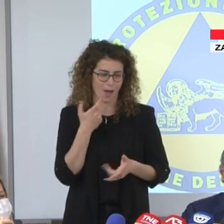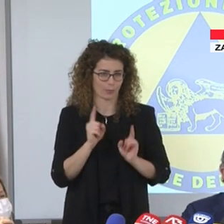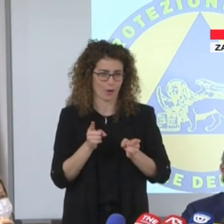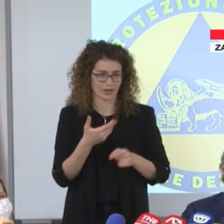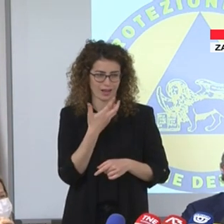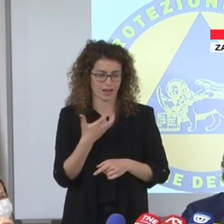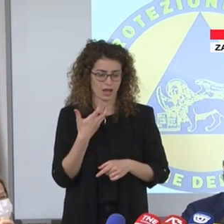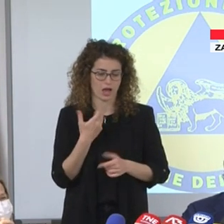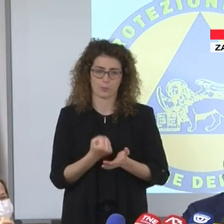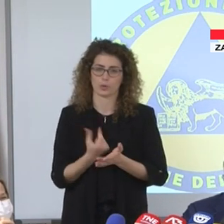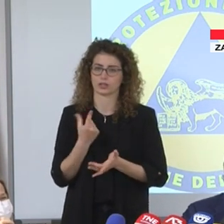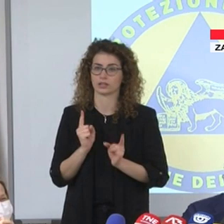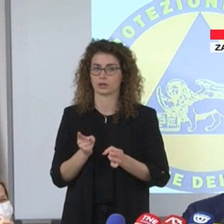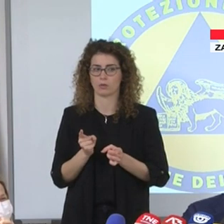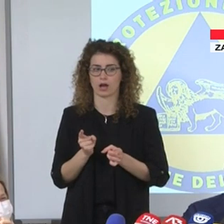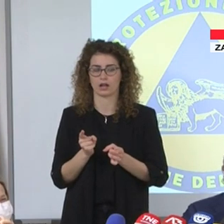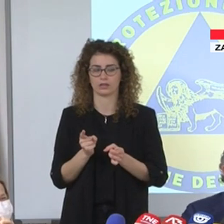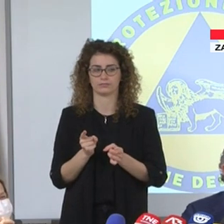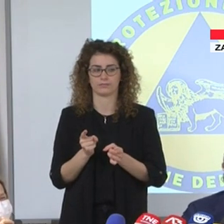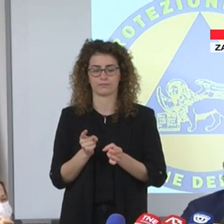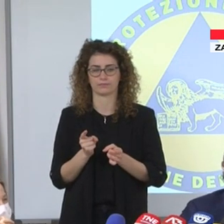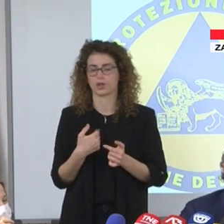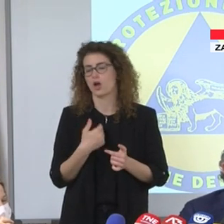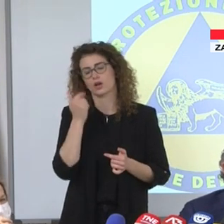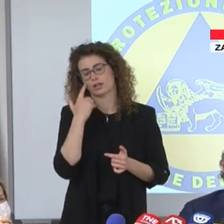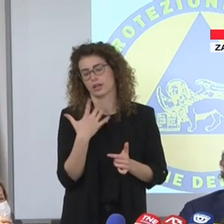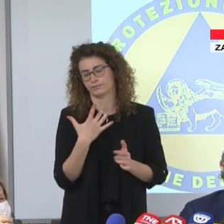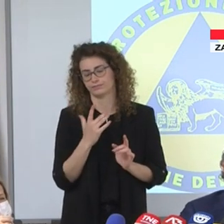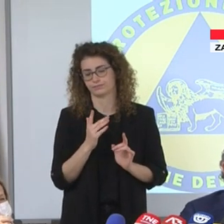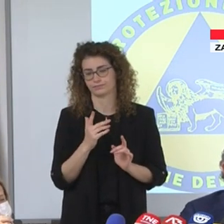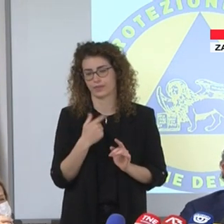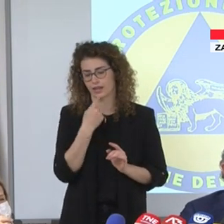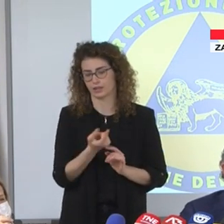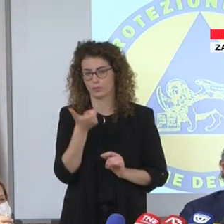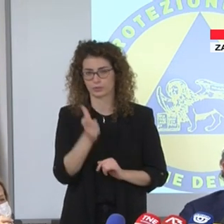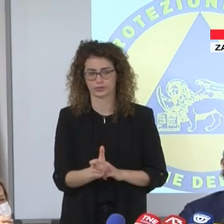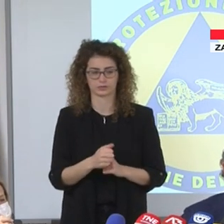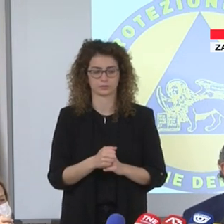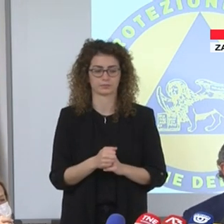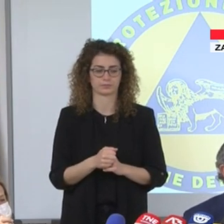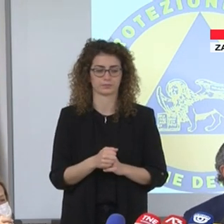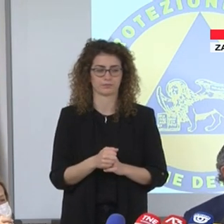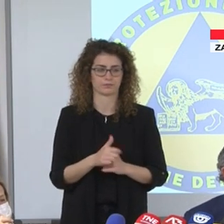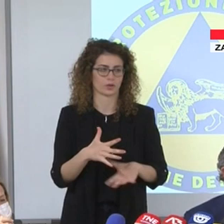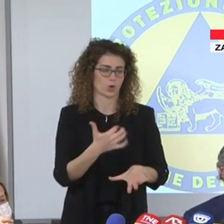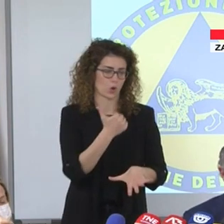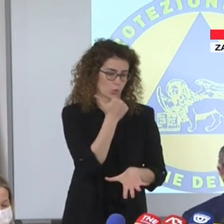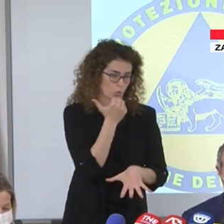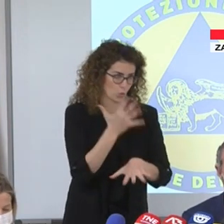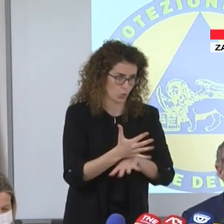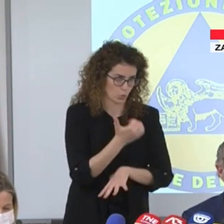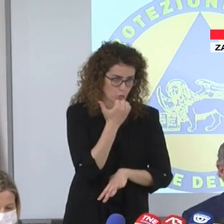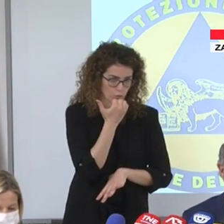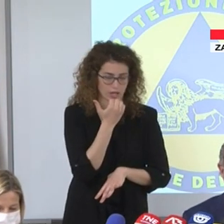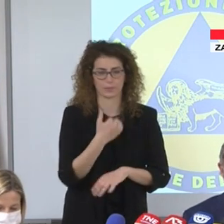insomma. No? No, l'importante è che restiamo. No, ma sapete perché ve lo dico? Perché a volte anche cioè, questo punto. Perdonami se ti